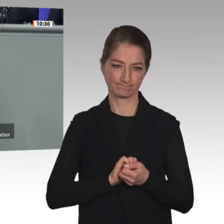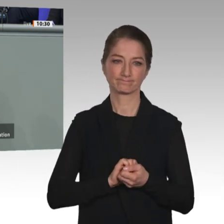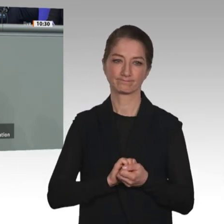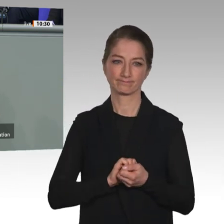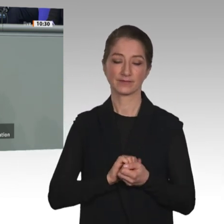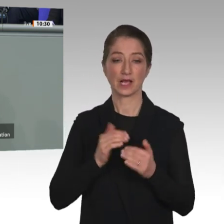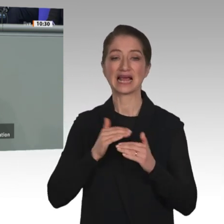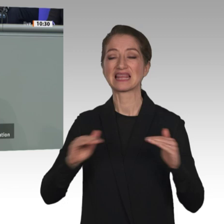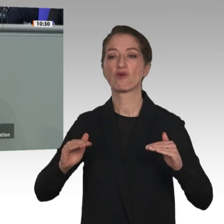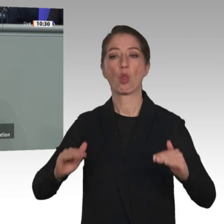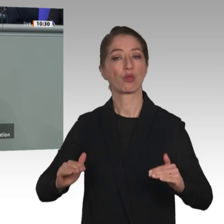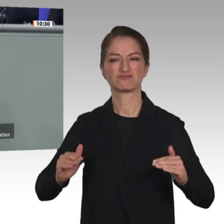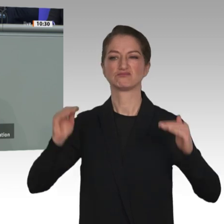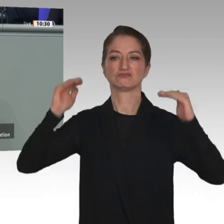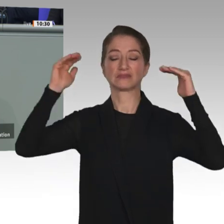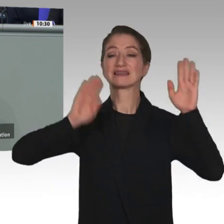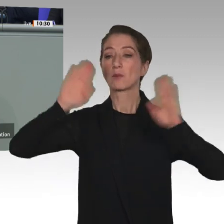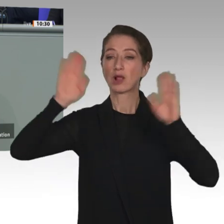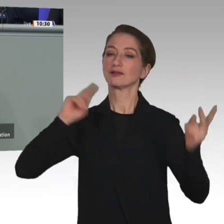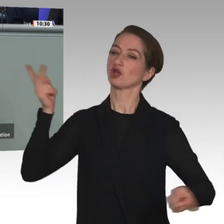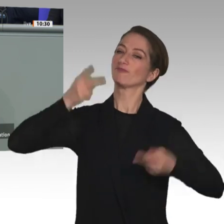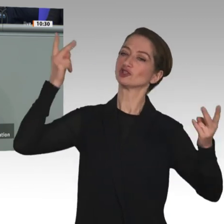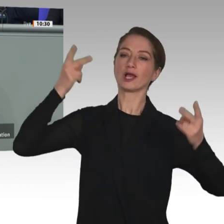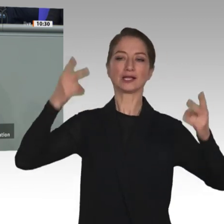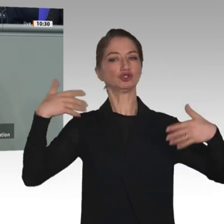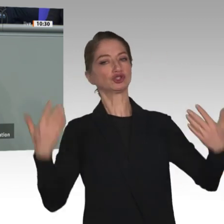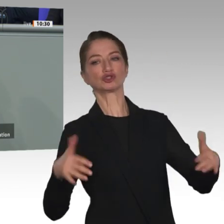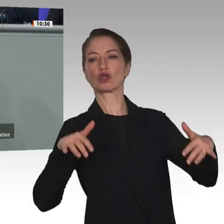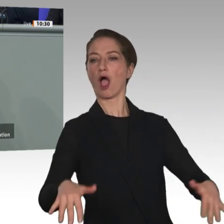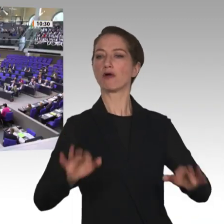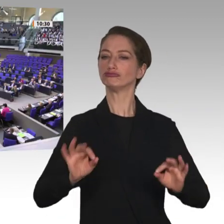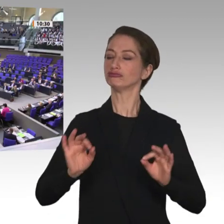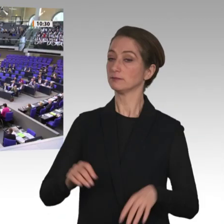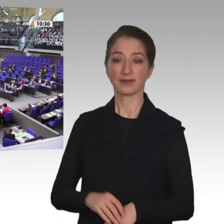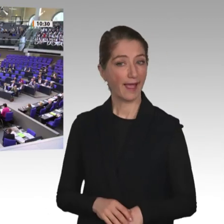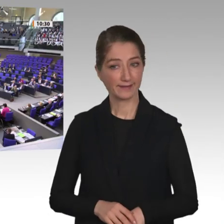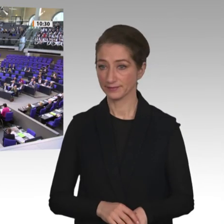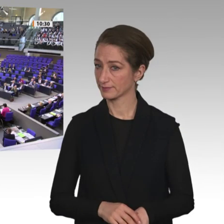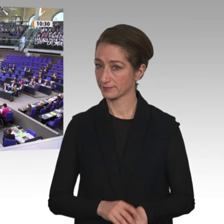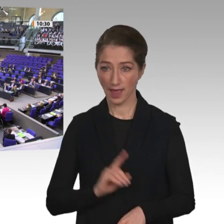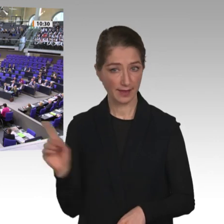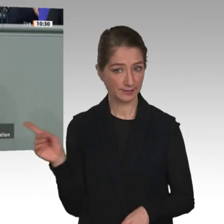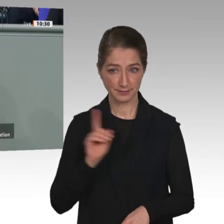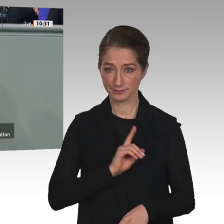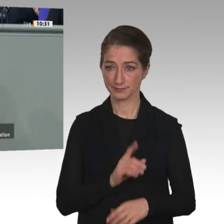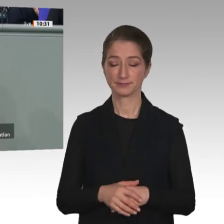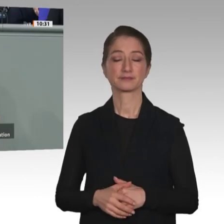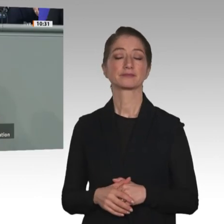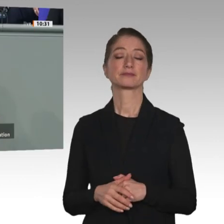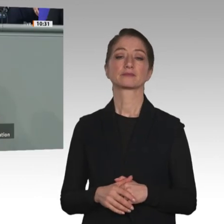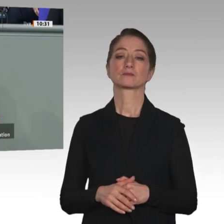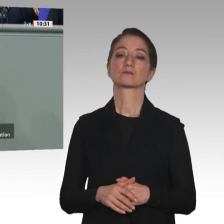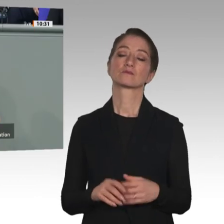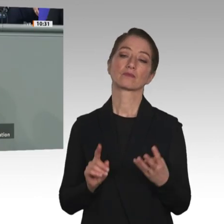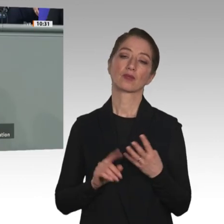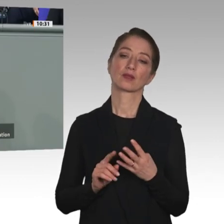Demokratie ist keine Selbstverständlichkeit. Und viertens, und elementar wichtig